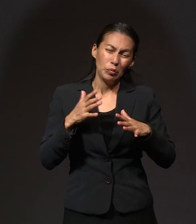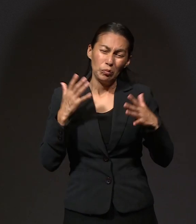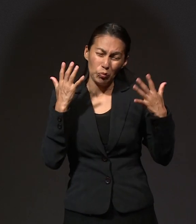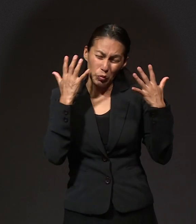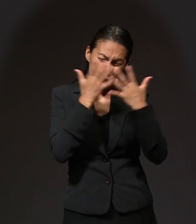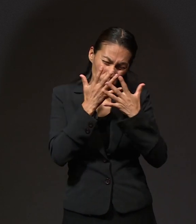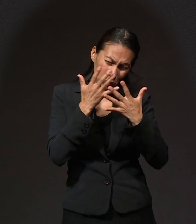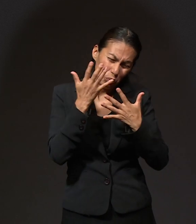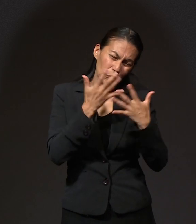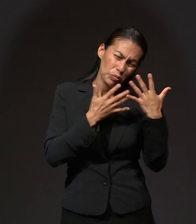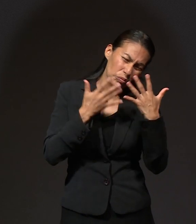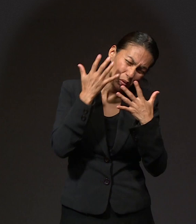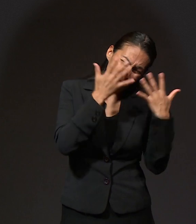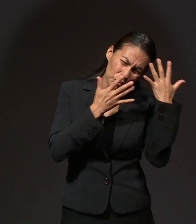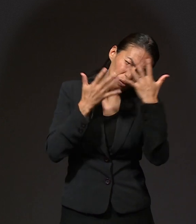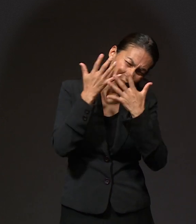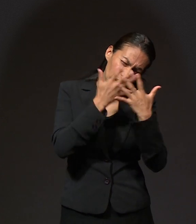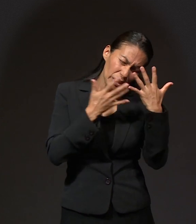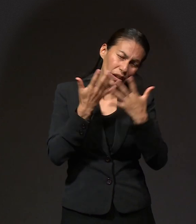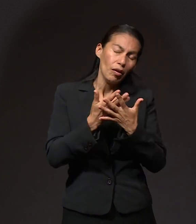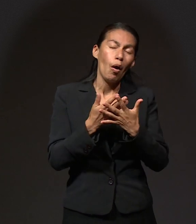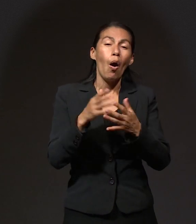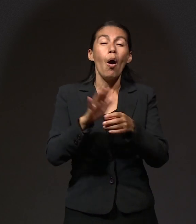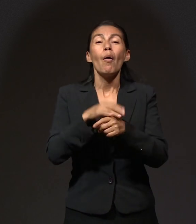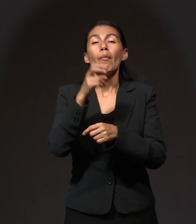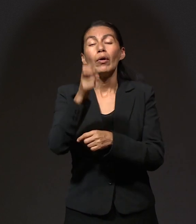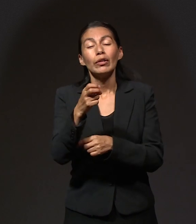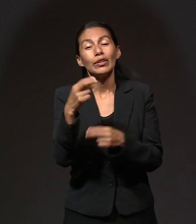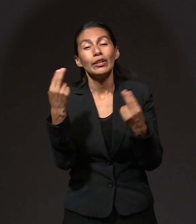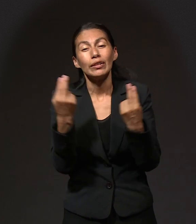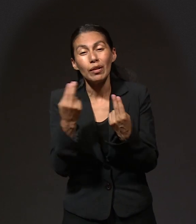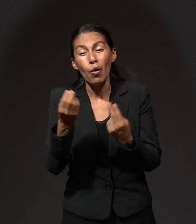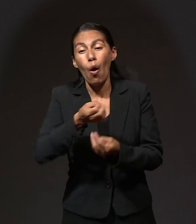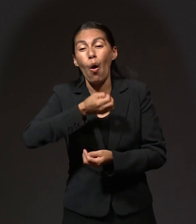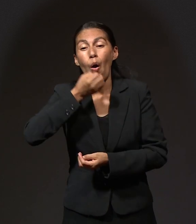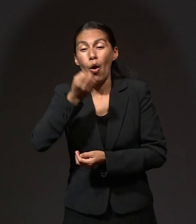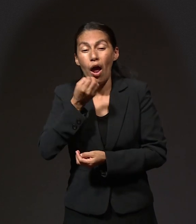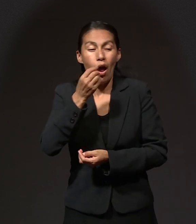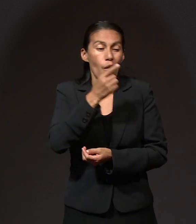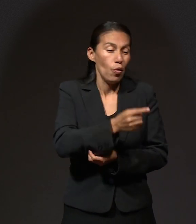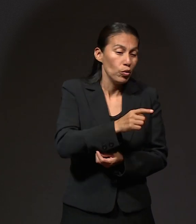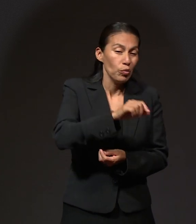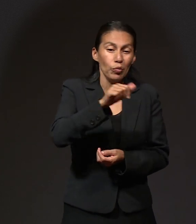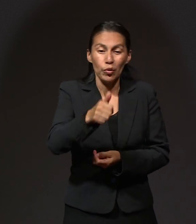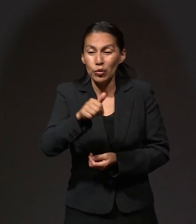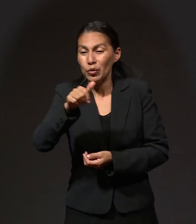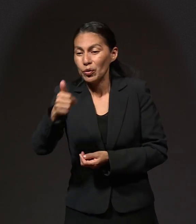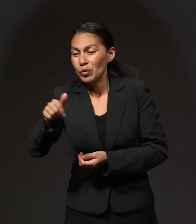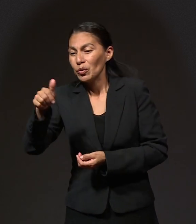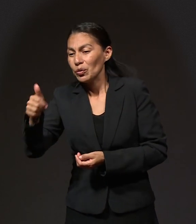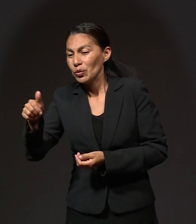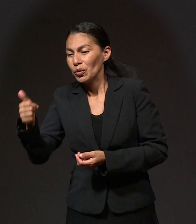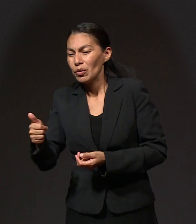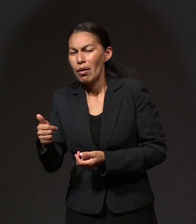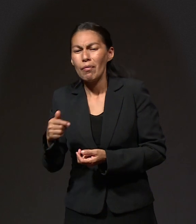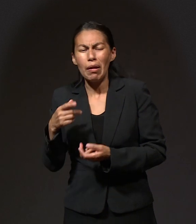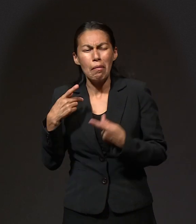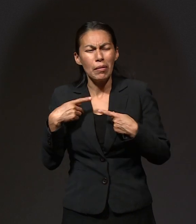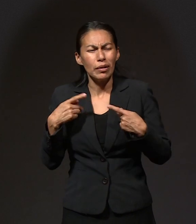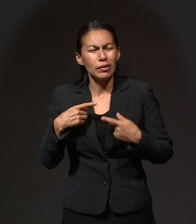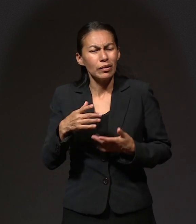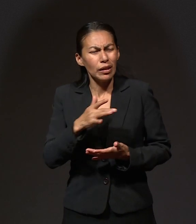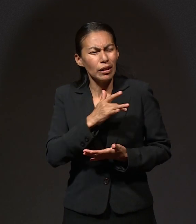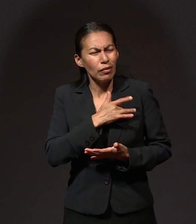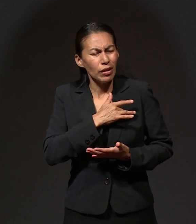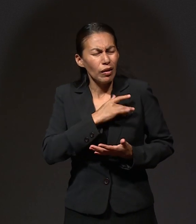se requiere orar unos por los otros para que el Espíritu Santo nos lleve de regreso a Dios. Porque de Él dependemos. Nuestro corazón